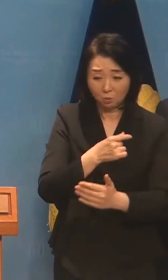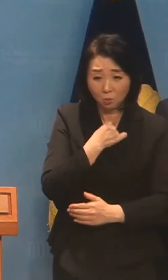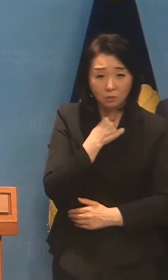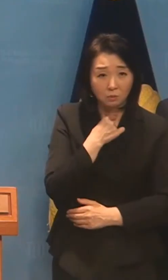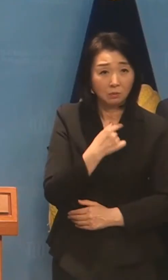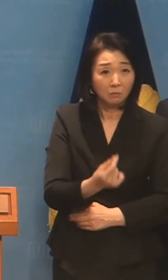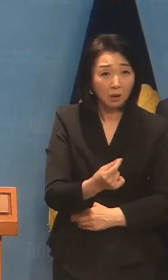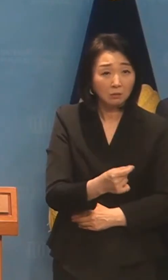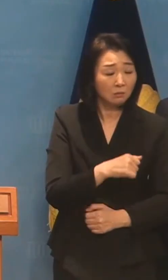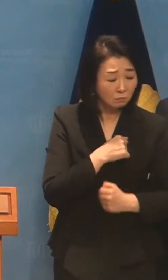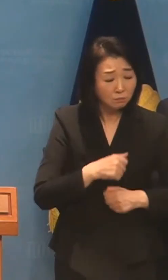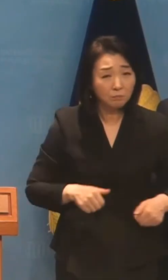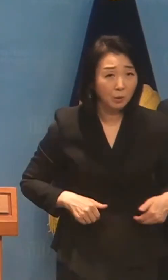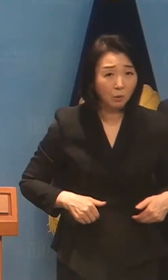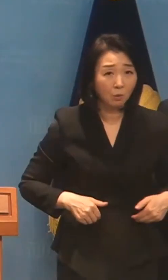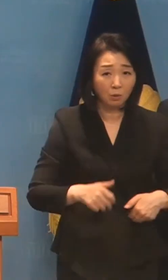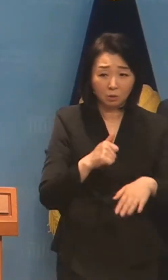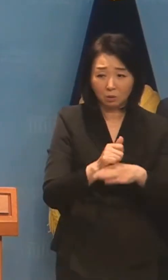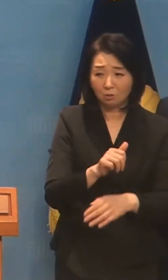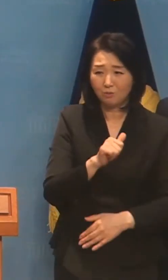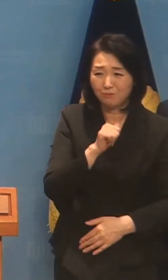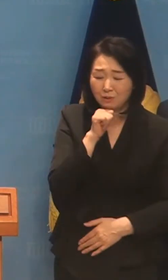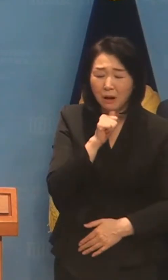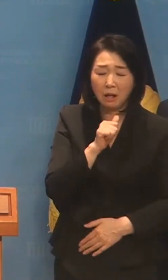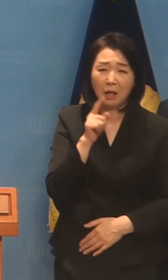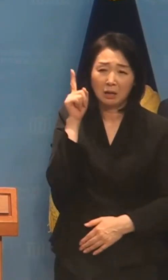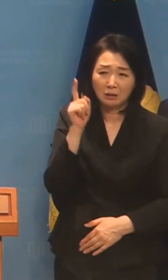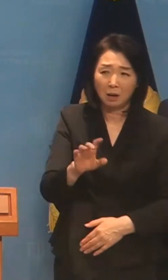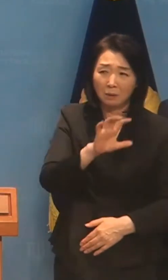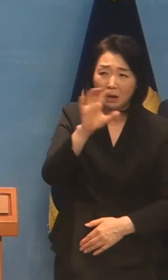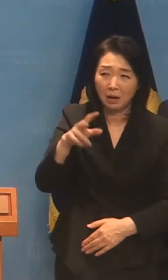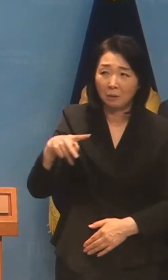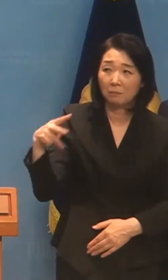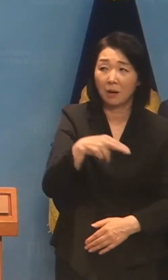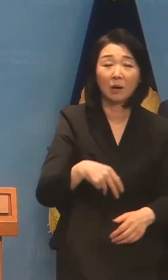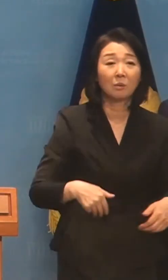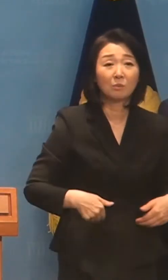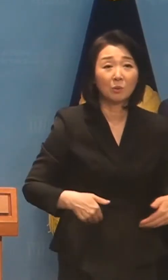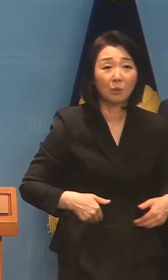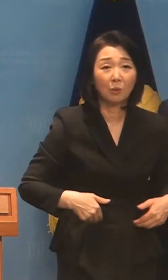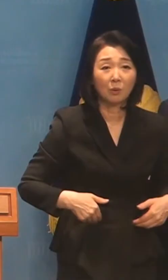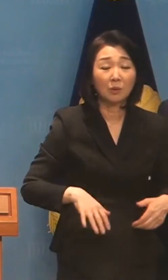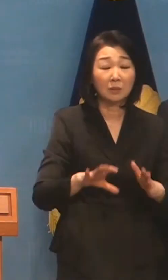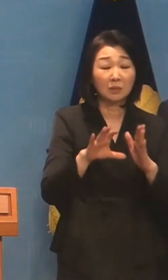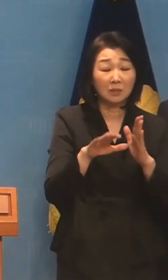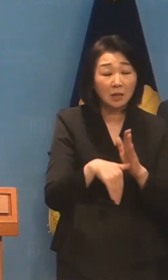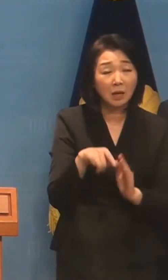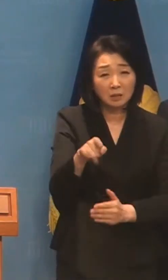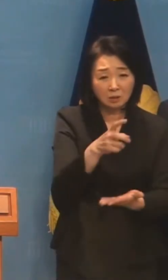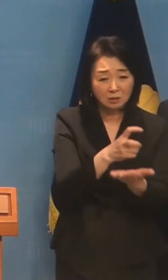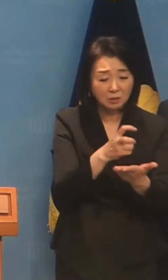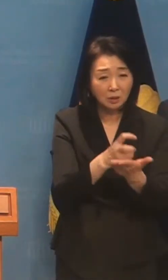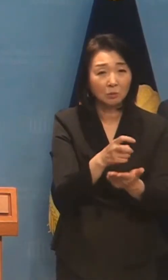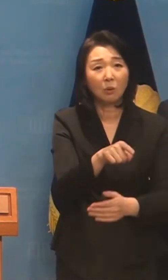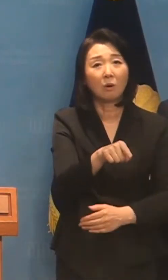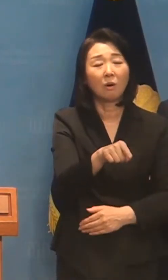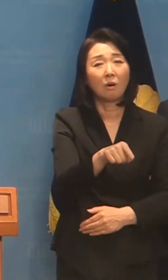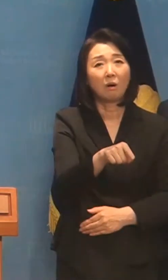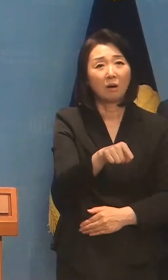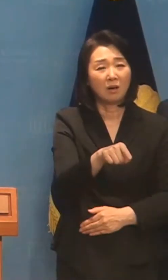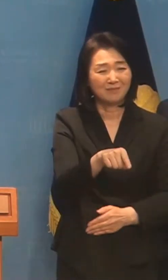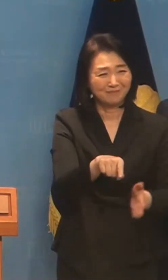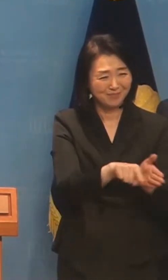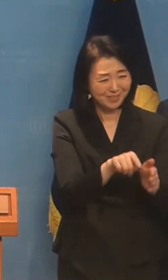이행함으로써 그래서 빈곤과 불건강의 악순환을 끊어낼 때 그 안에서 제도에 대한 사실 신뢰를